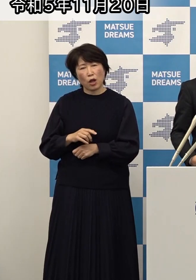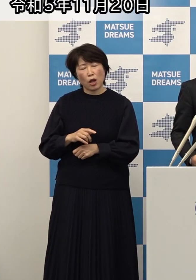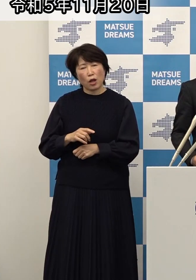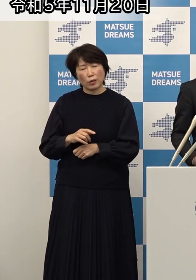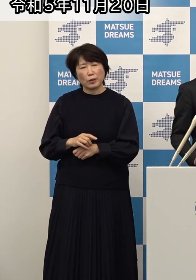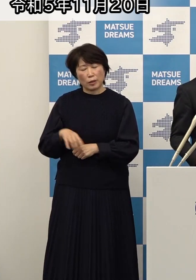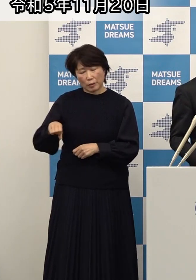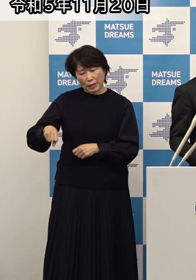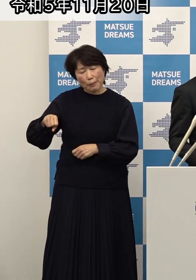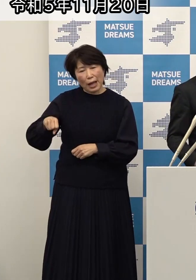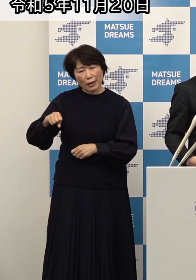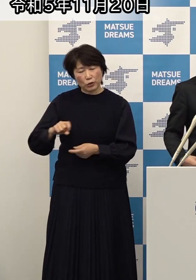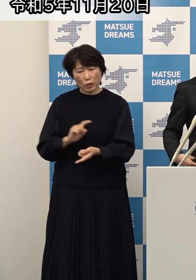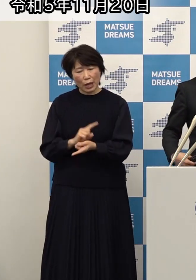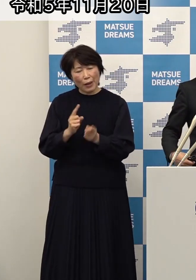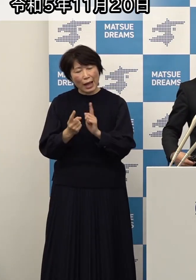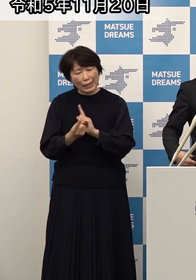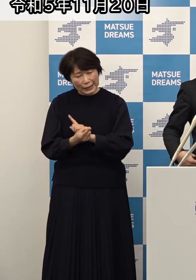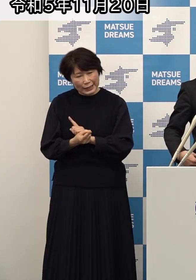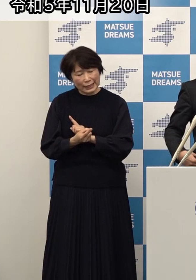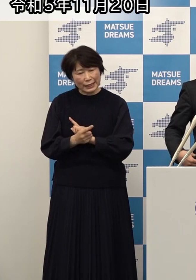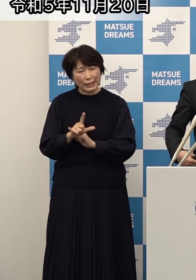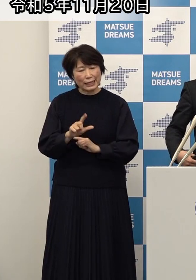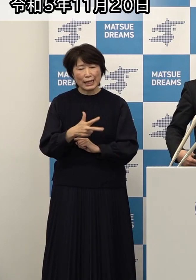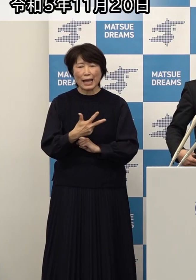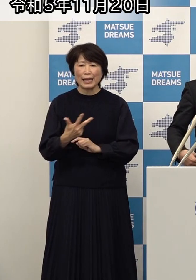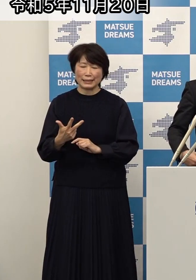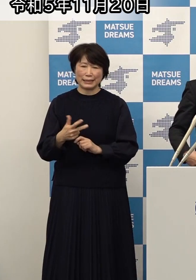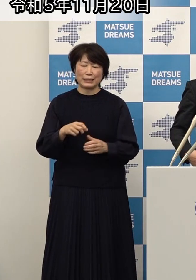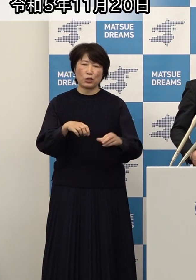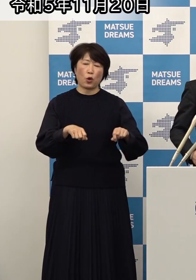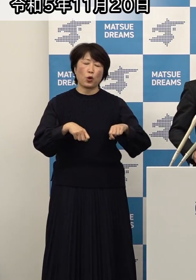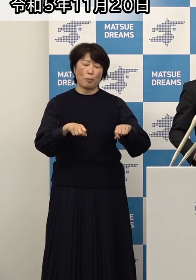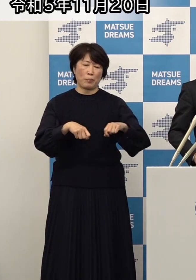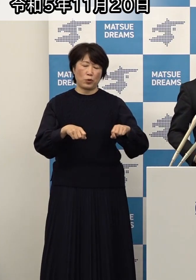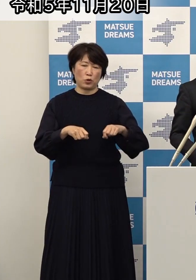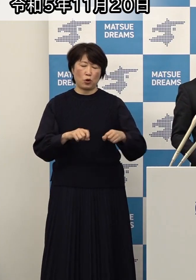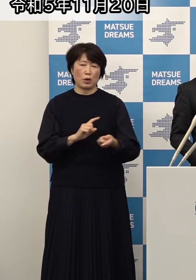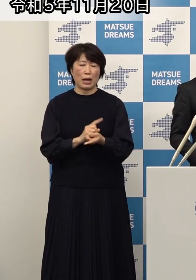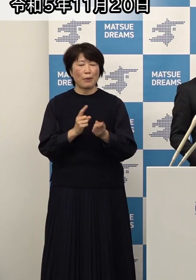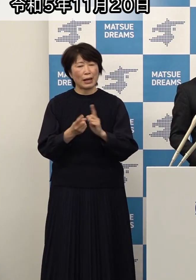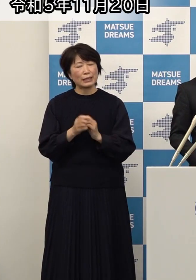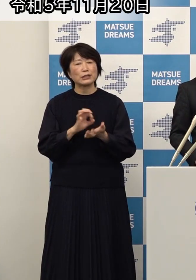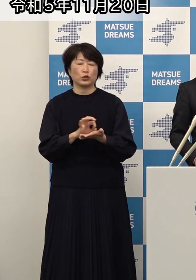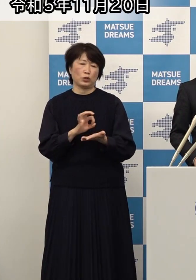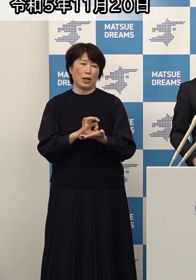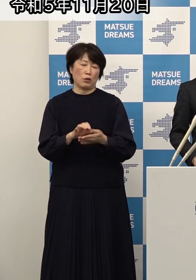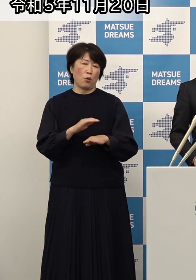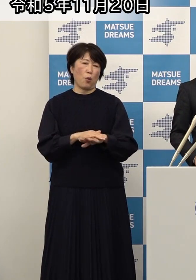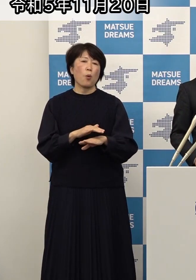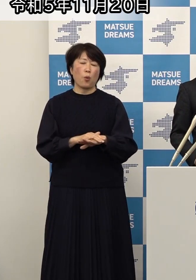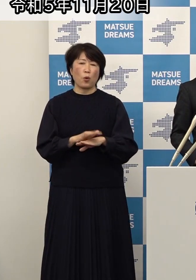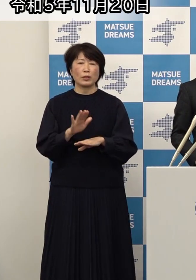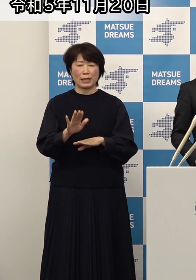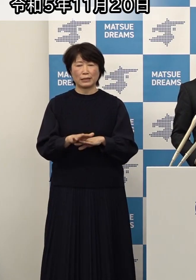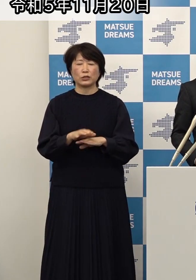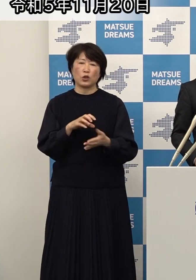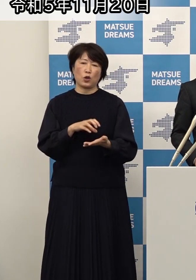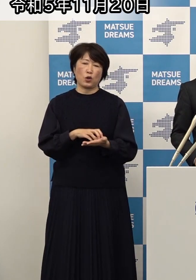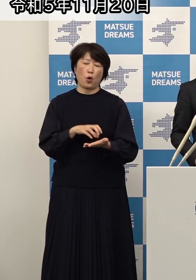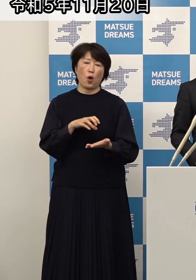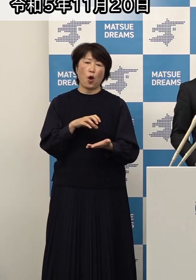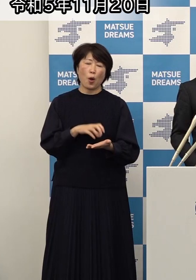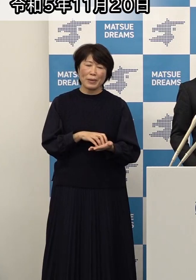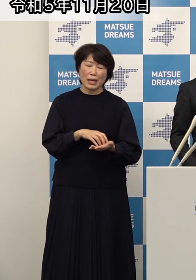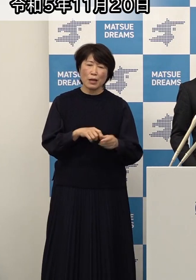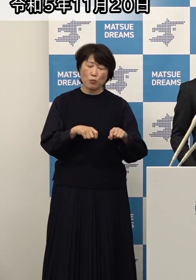りとしてですね、このレジゴミ袋を使っていただくという取り組みをしておりました。ただ一方でですね、ゴミ袋をレジ